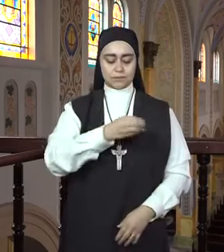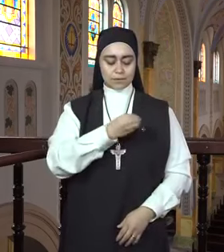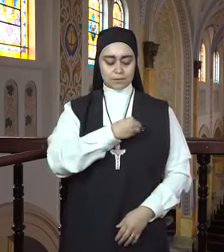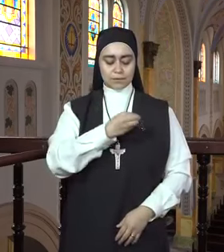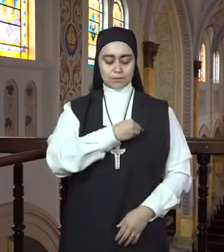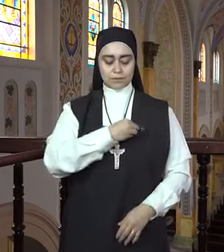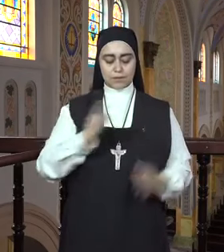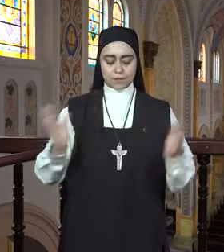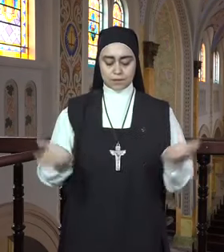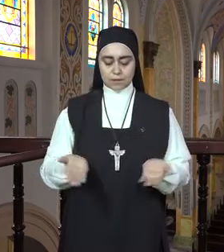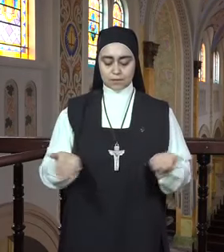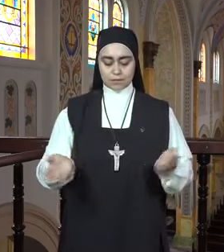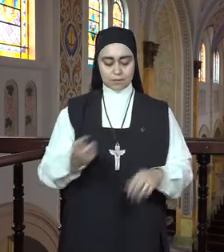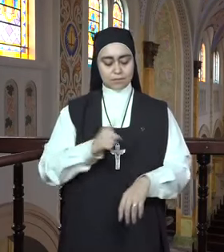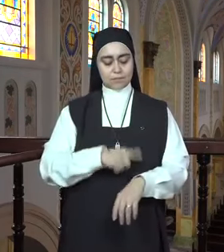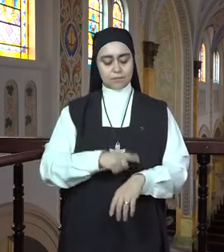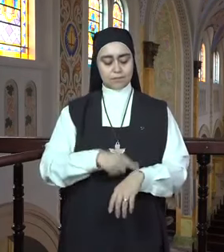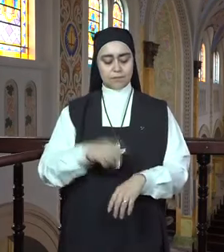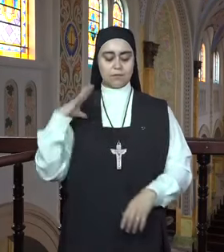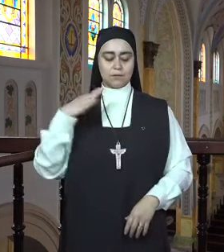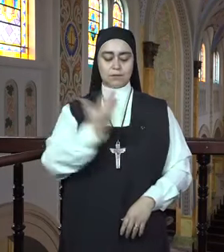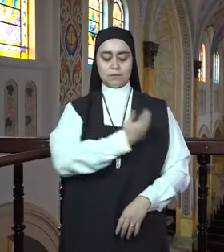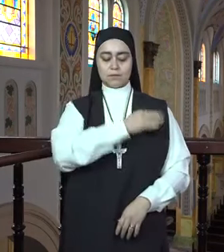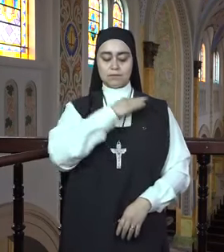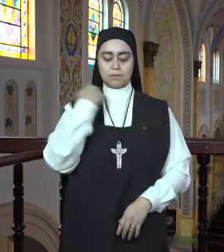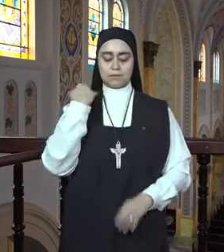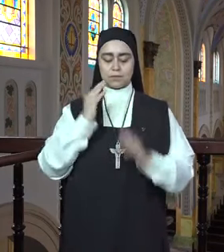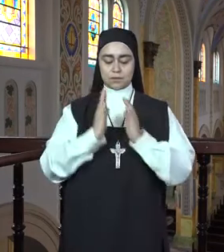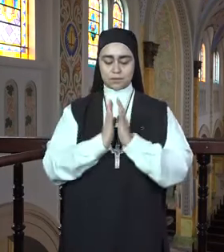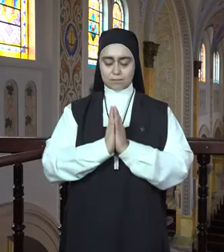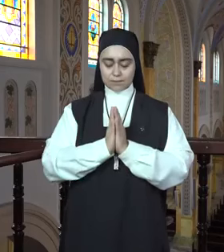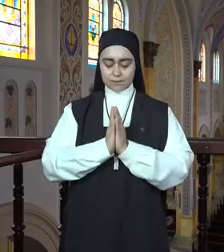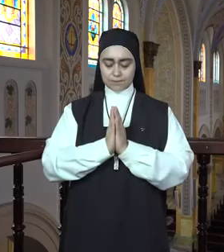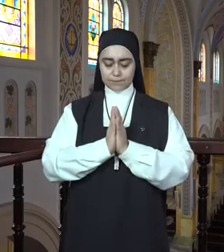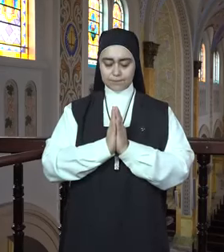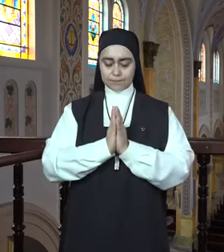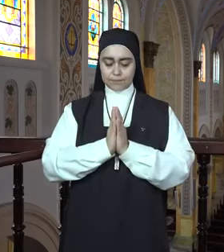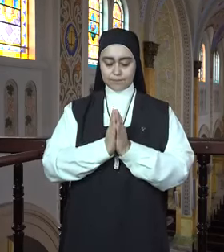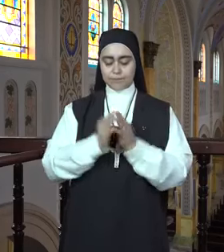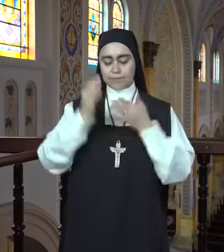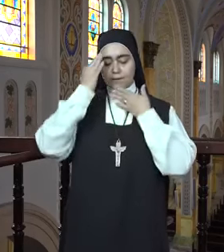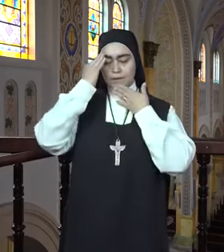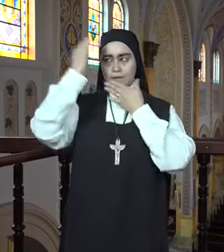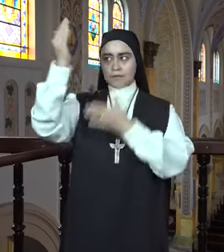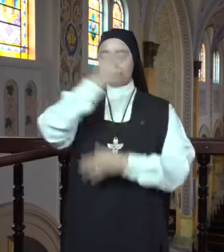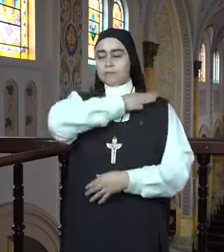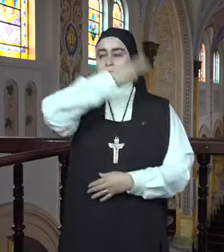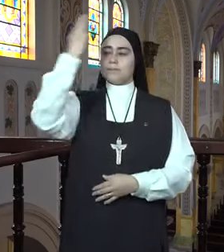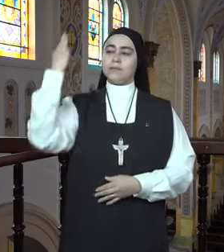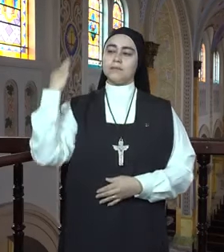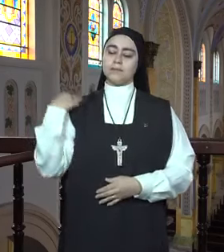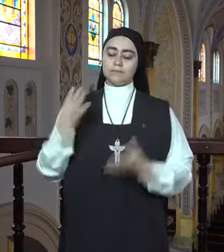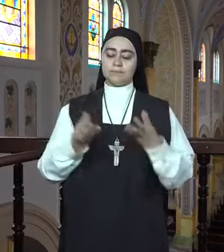pecadores, agora e na hora de nossa morte. Amém. Ave Maria, cheia de graça,